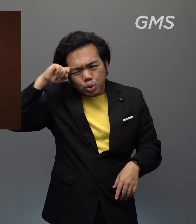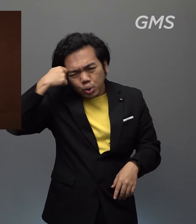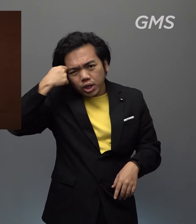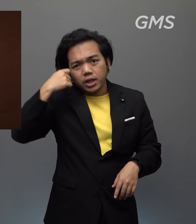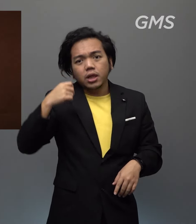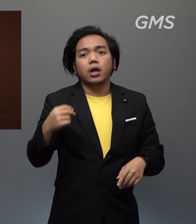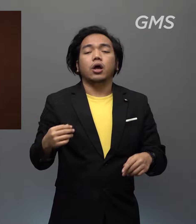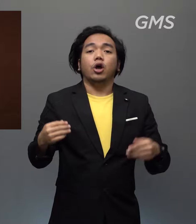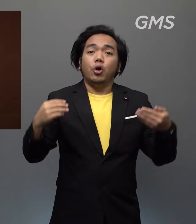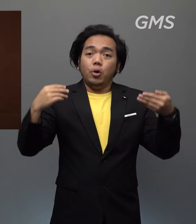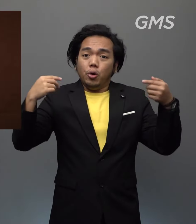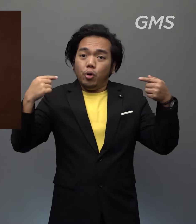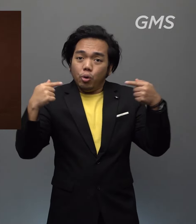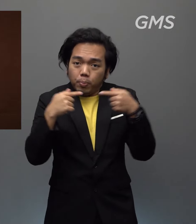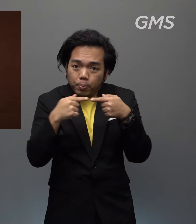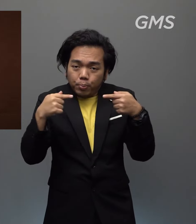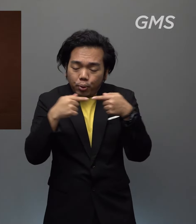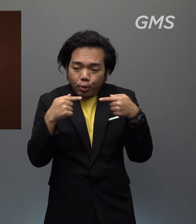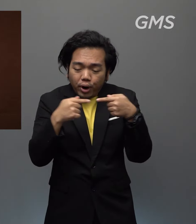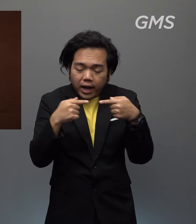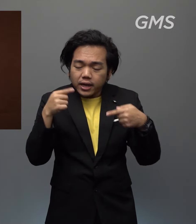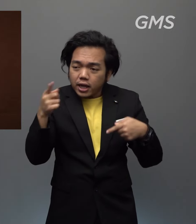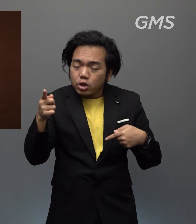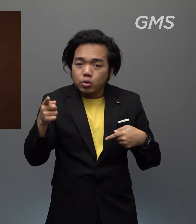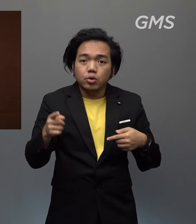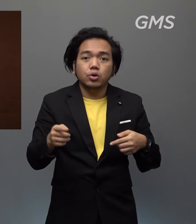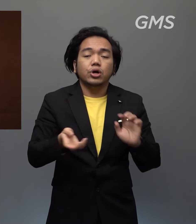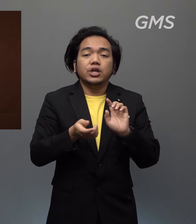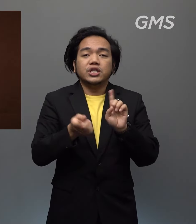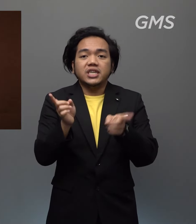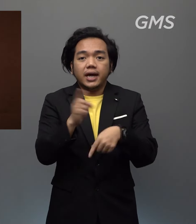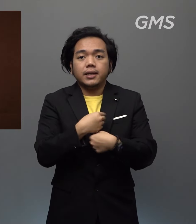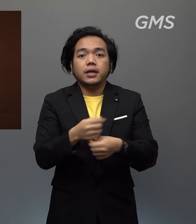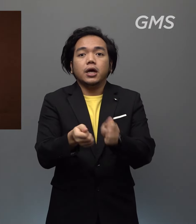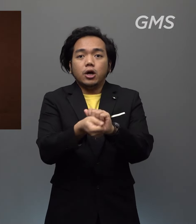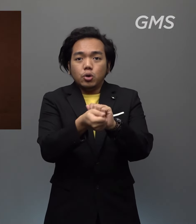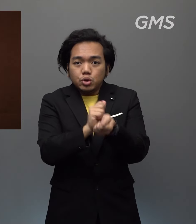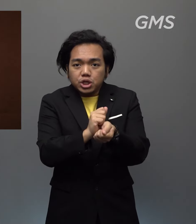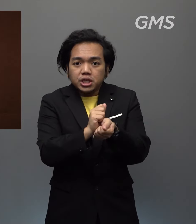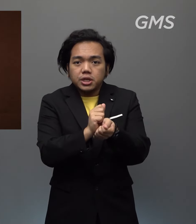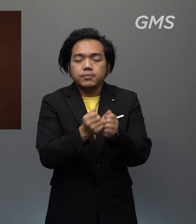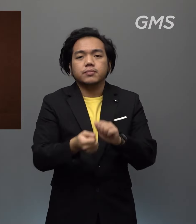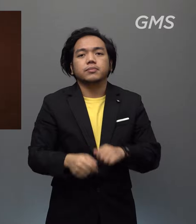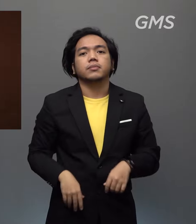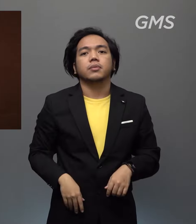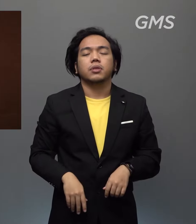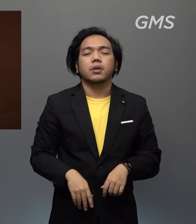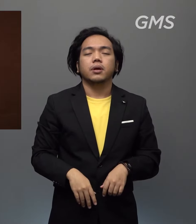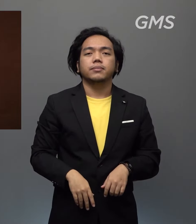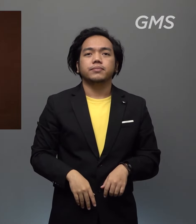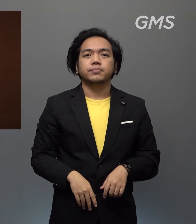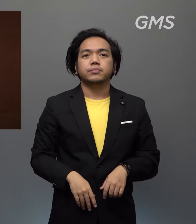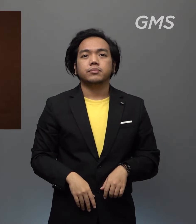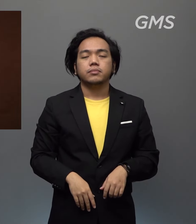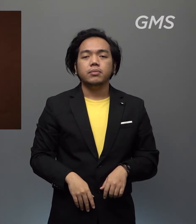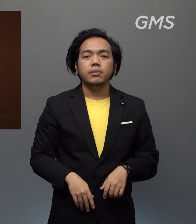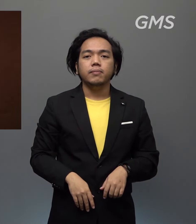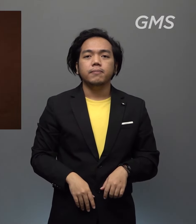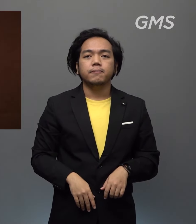itu teruji. Kemurnian dari orang-orang ini yang berdiri bersama dengan kita akan